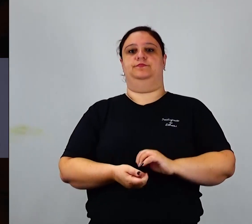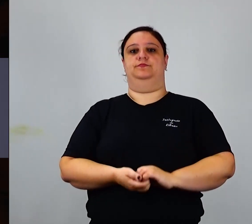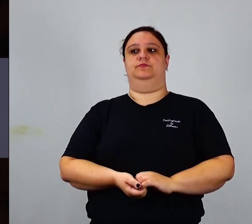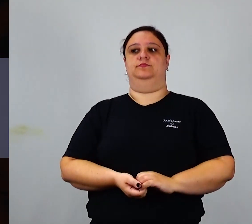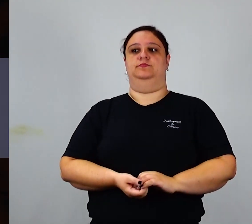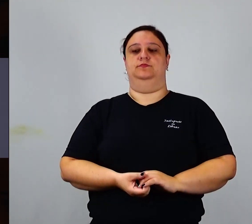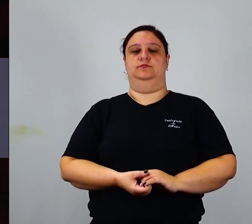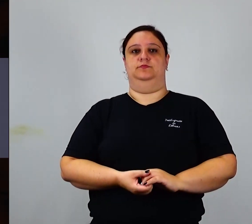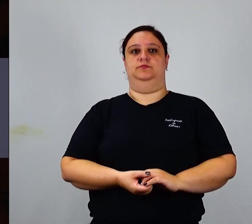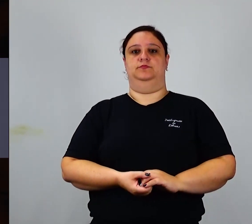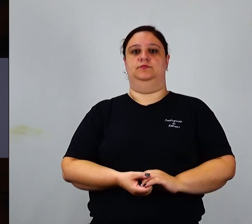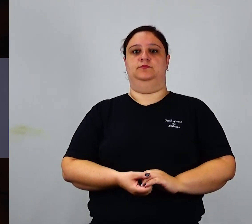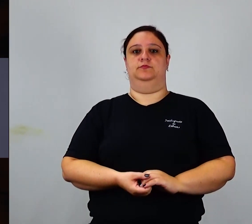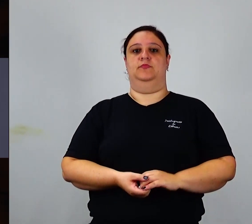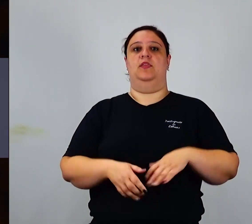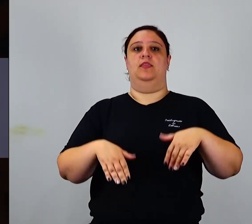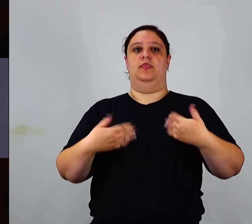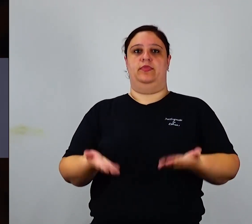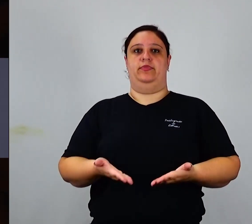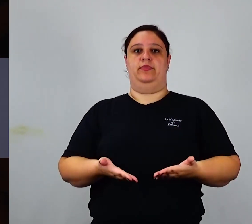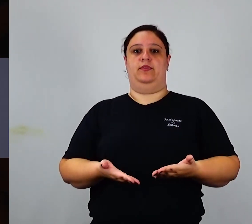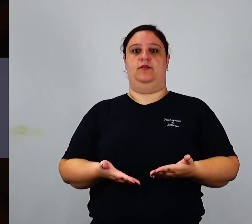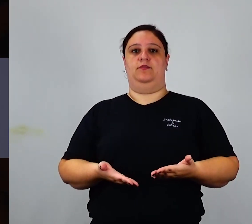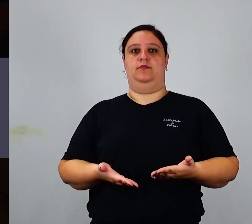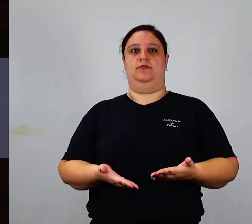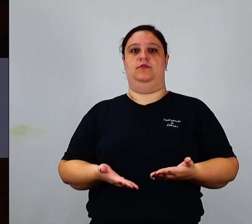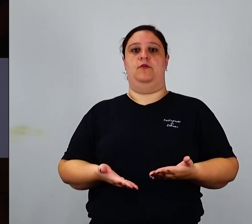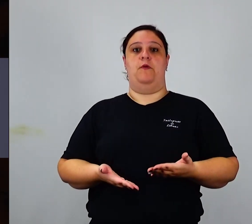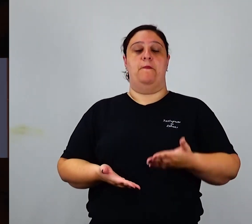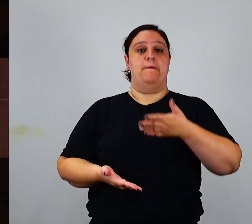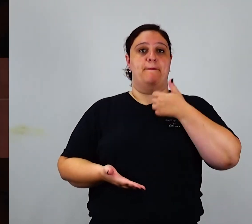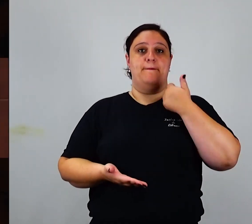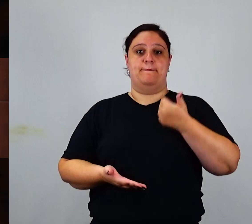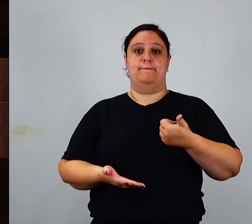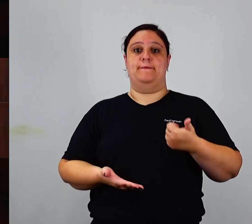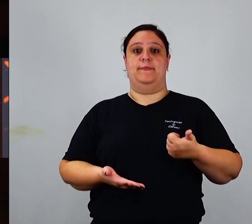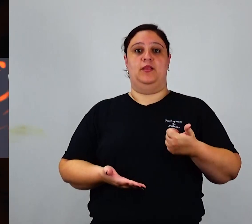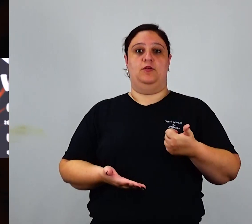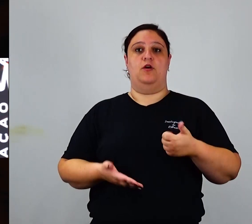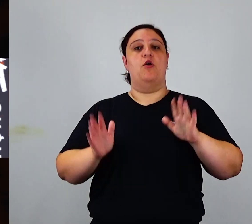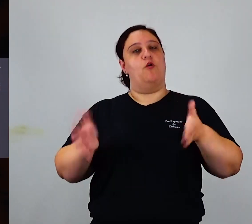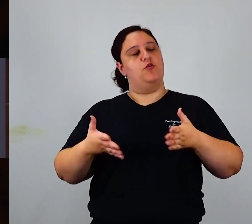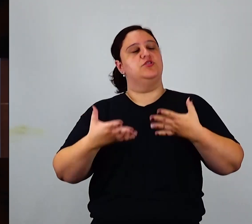Então, a coisa mais lógica a fazer é nos render a Ele hoje.